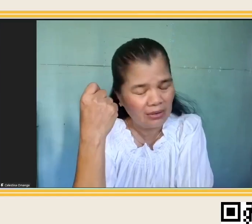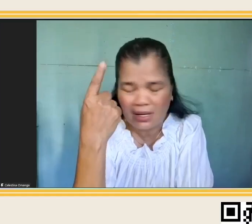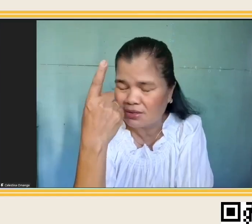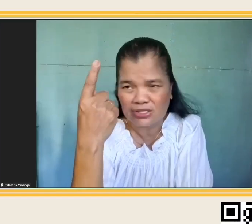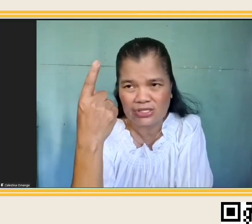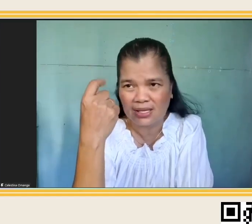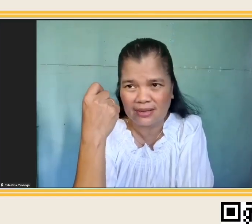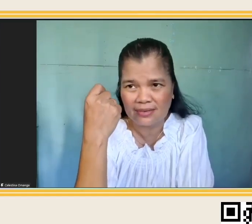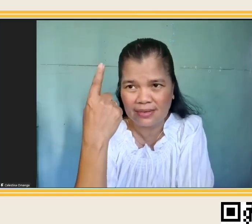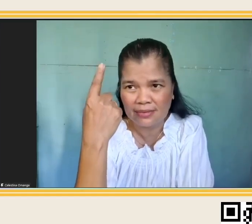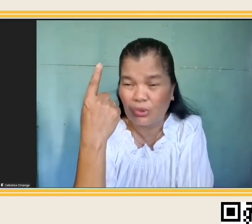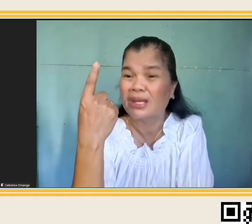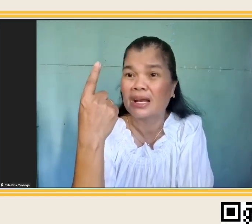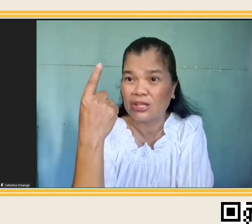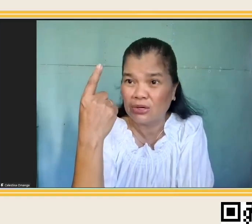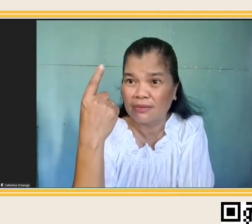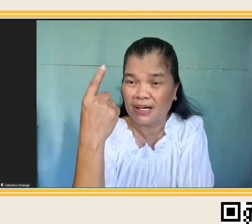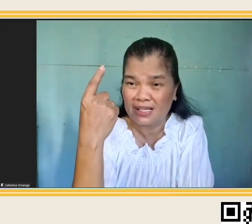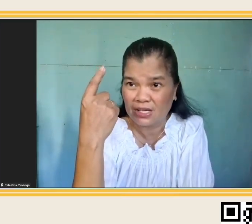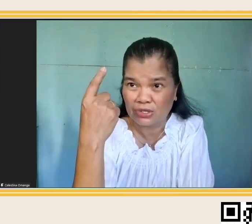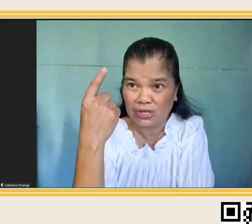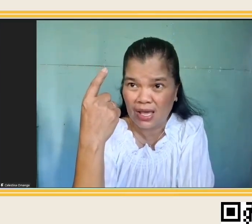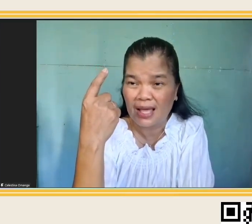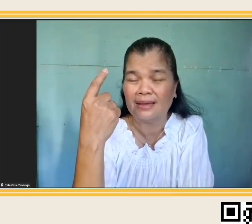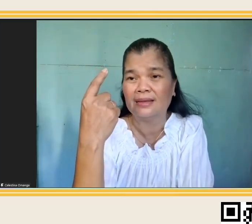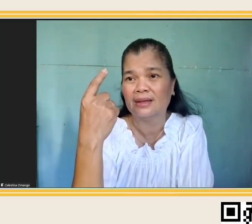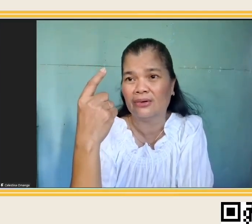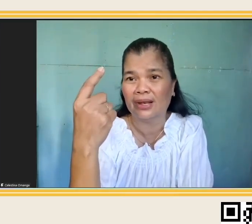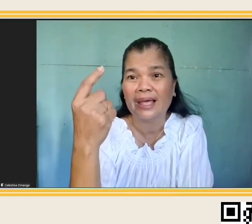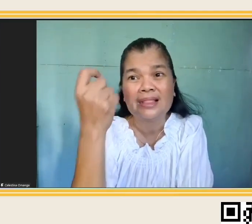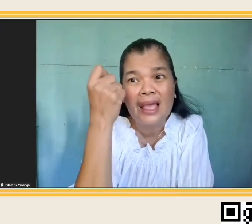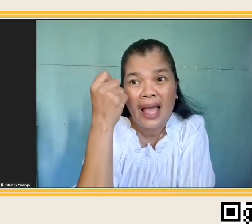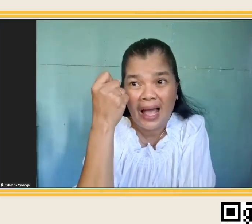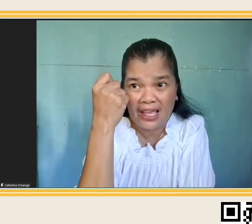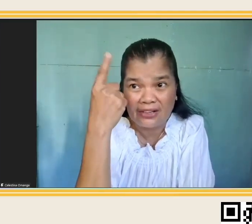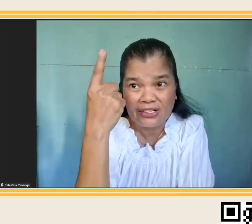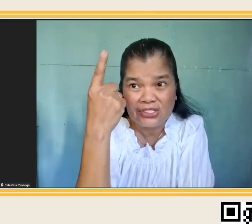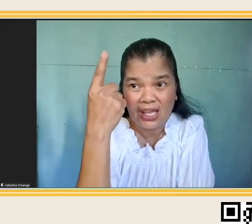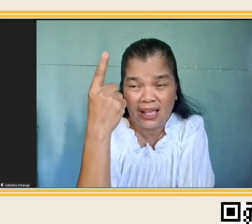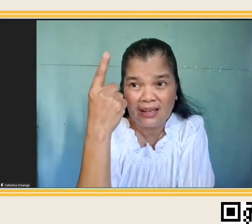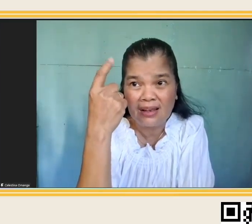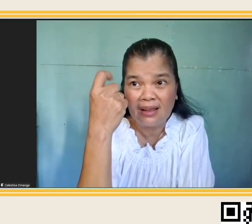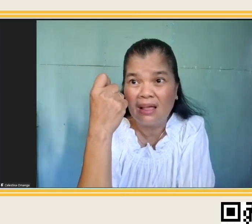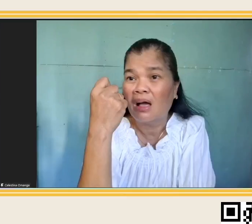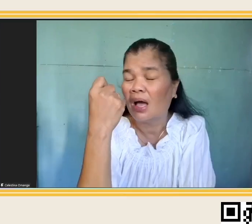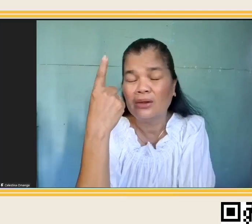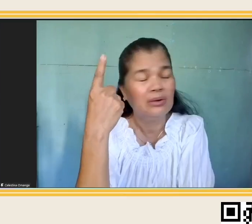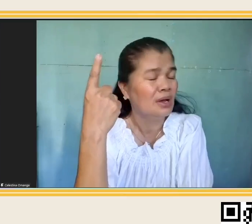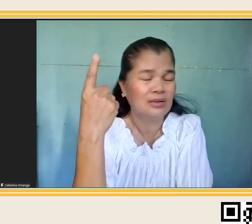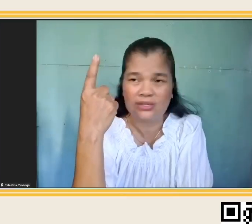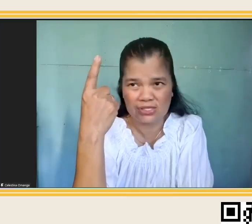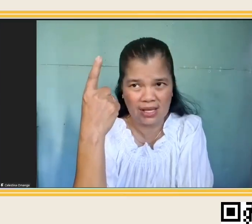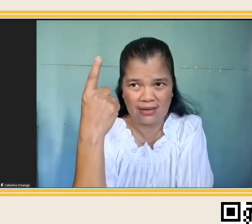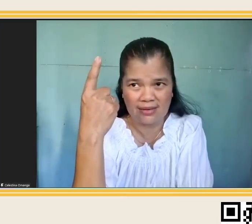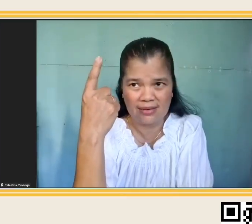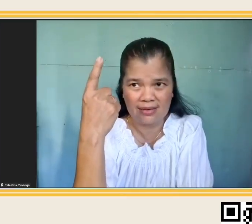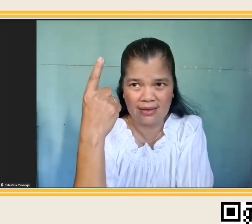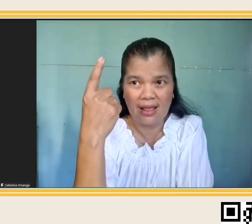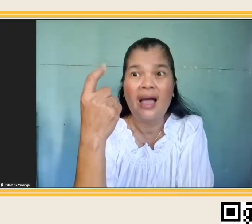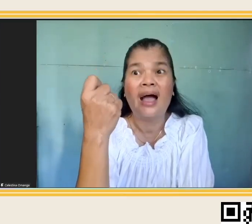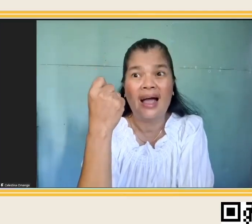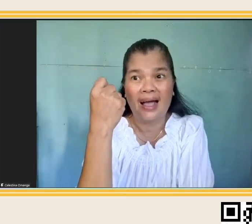yeah, I don't understand. Pwede rin yun. Variation yan. Ulit, I understand. I don't